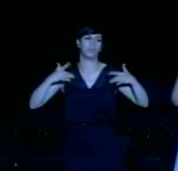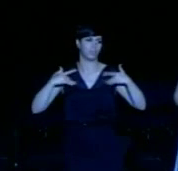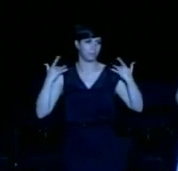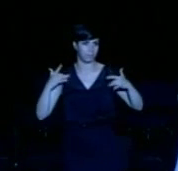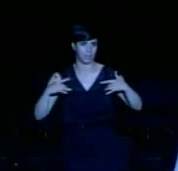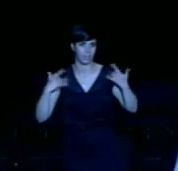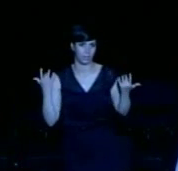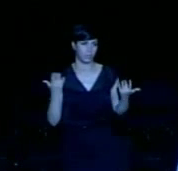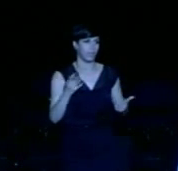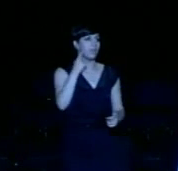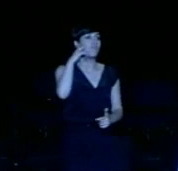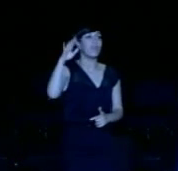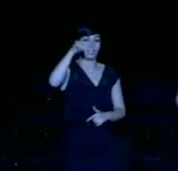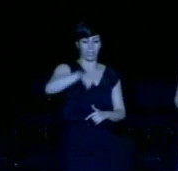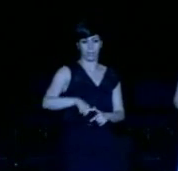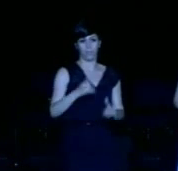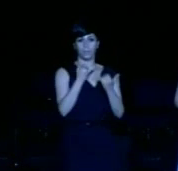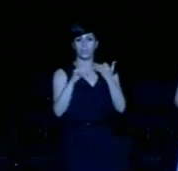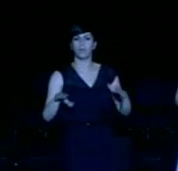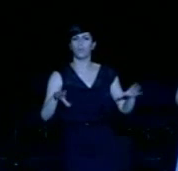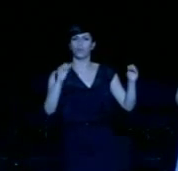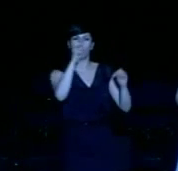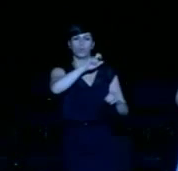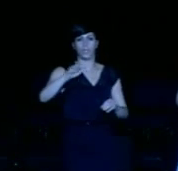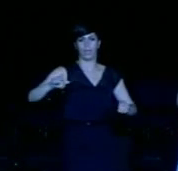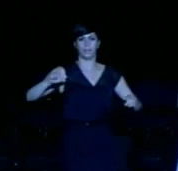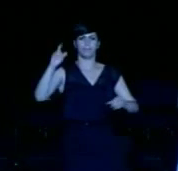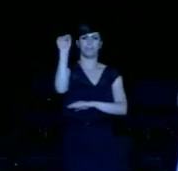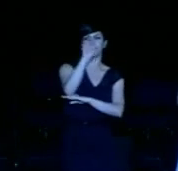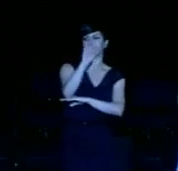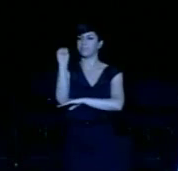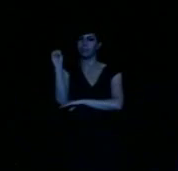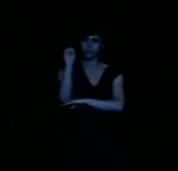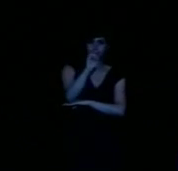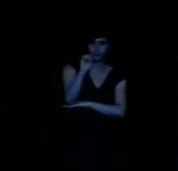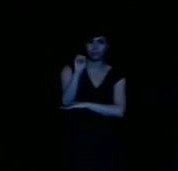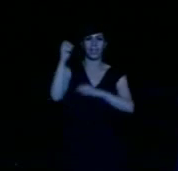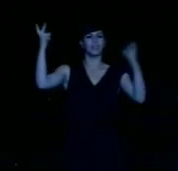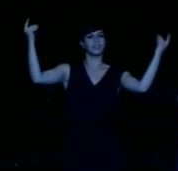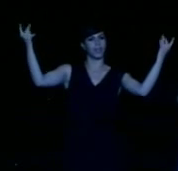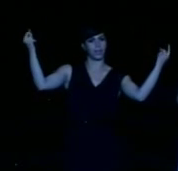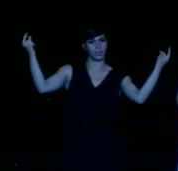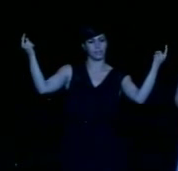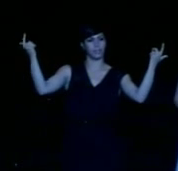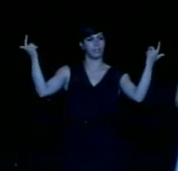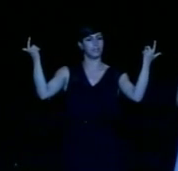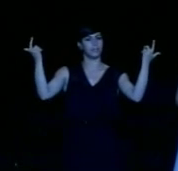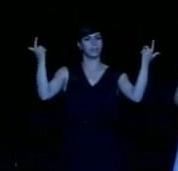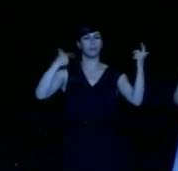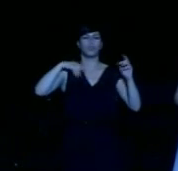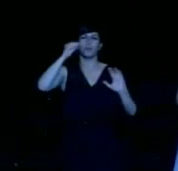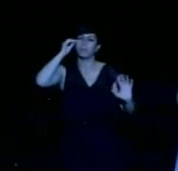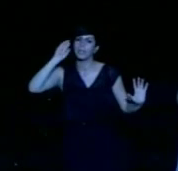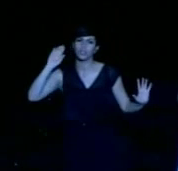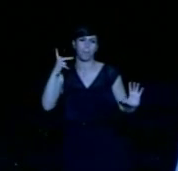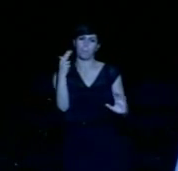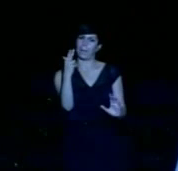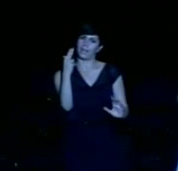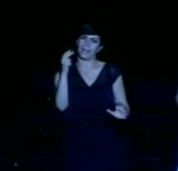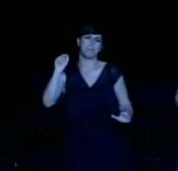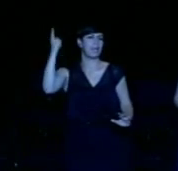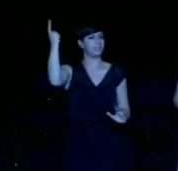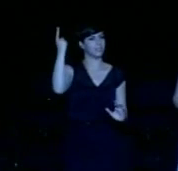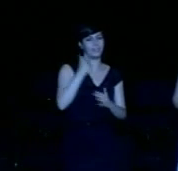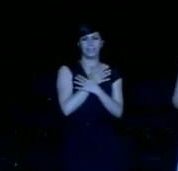que hay personajes en las fiestas burgalesas, como los gigantones, como los danzantes, pero creo que ninguna pareja resulta